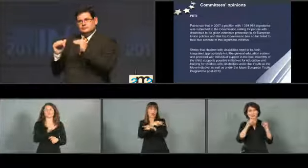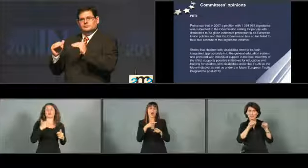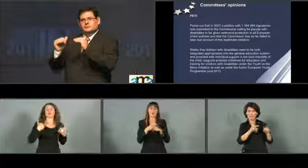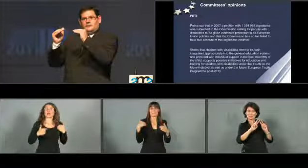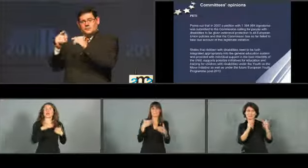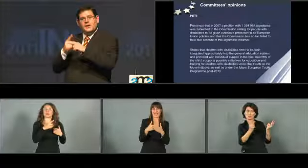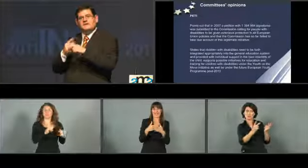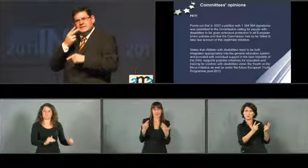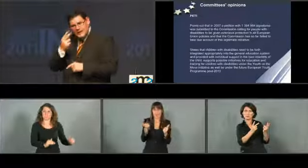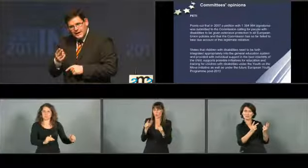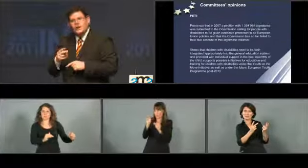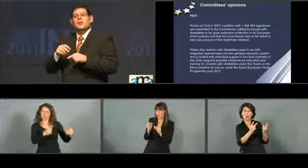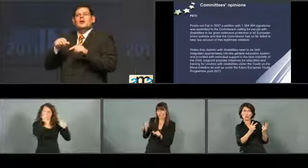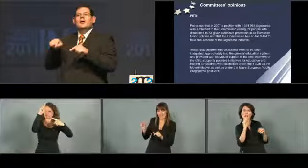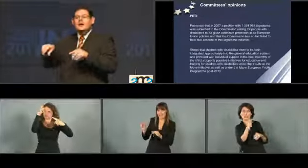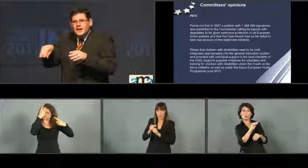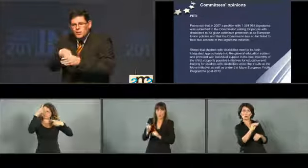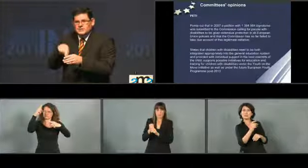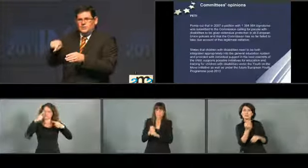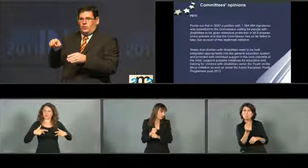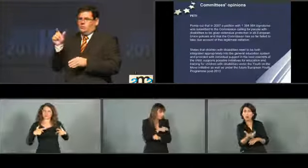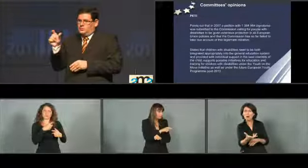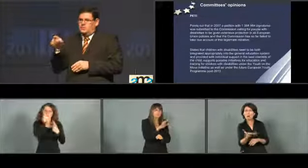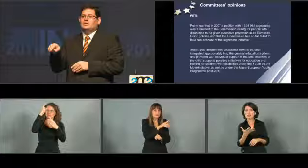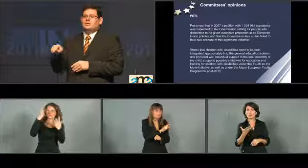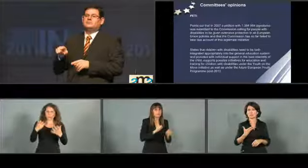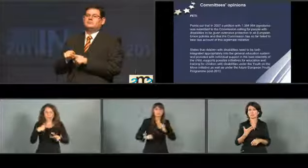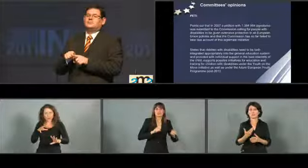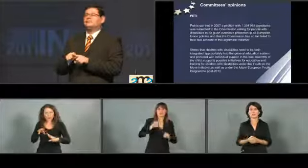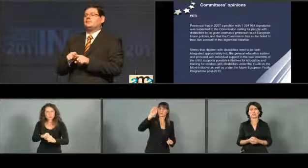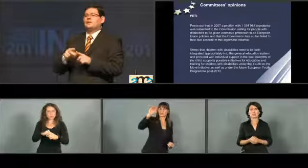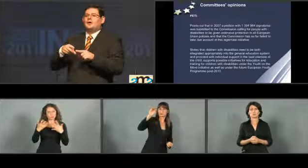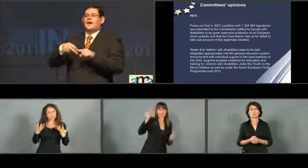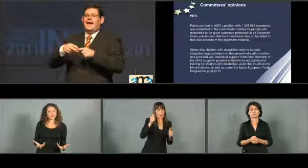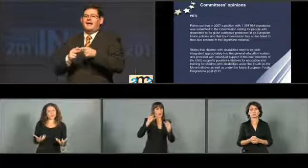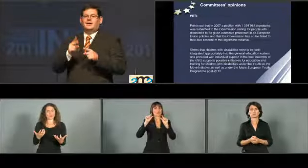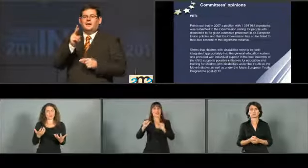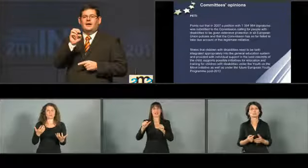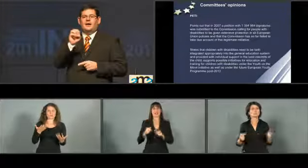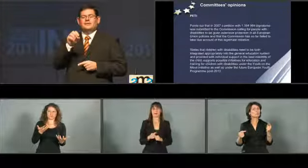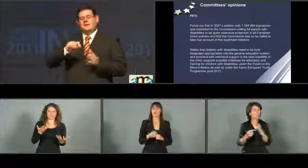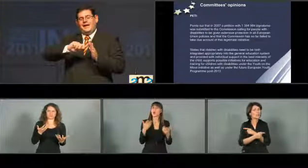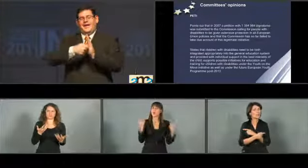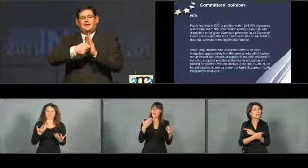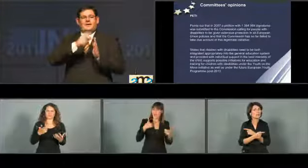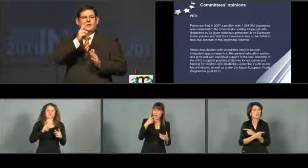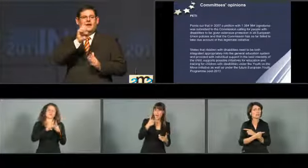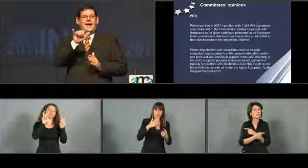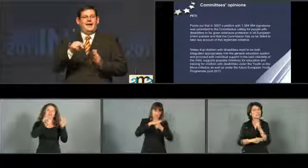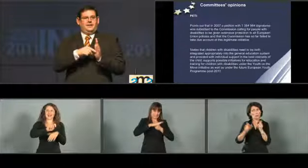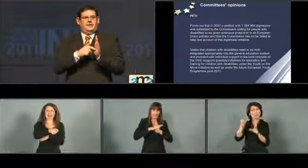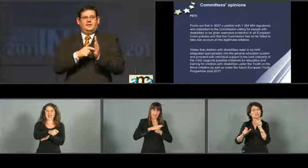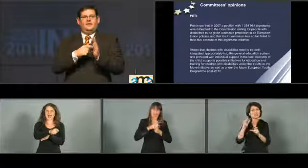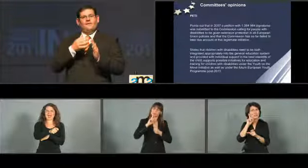plus de quoi ils souffrent par rapport aux discriminations dont ils sont victimes. Il faut vraiment se mobiliser pour